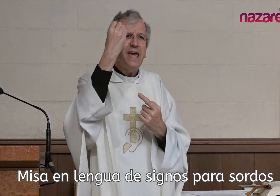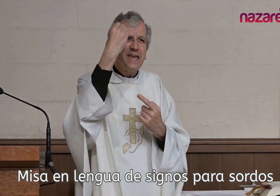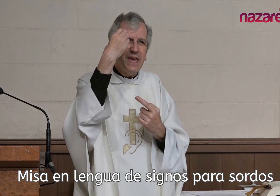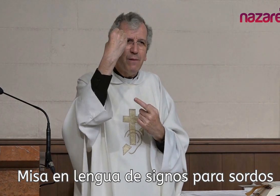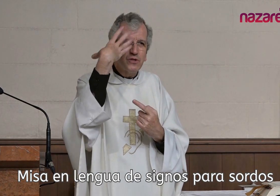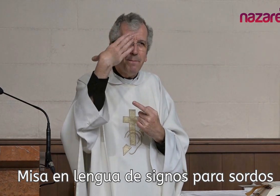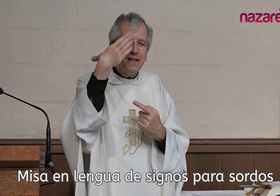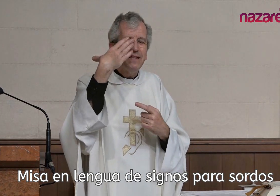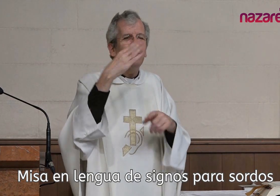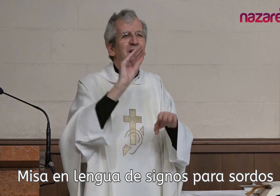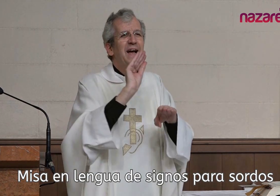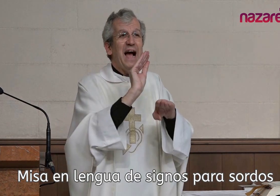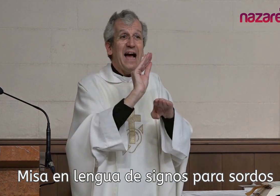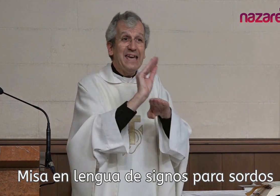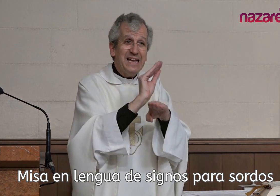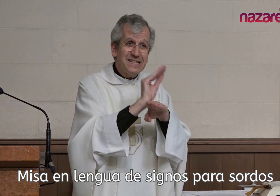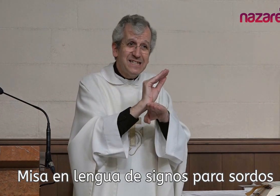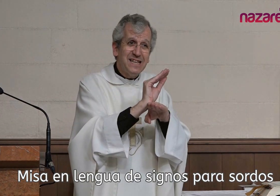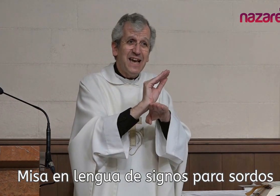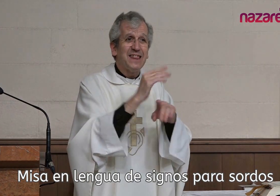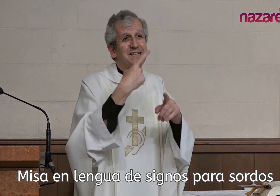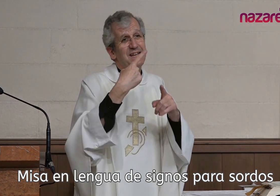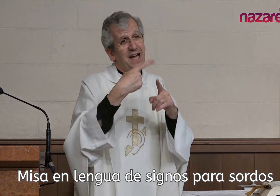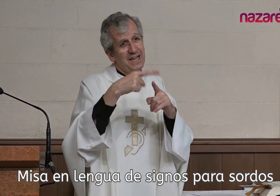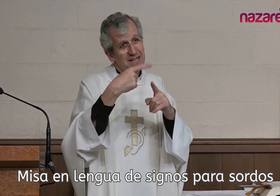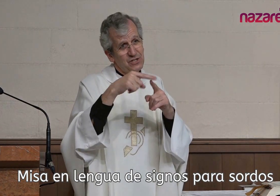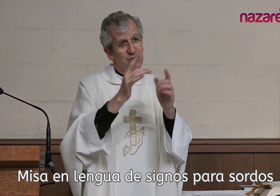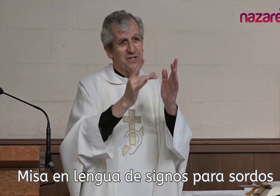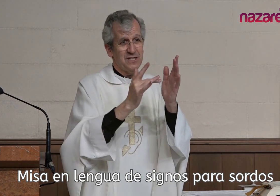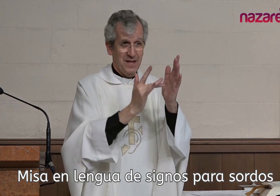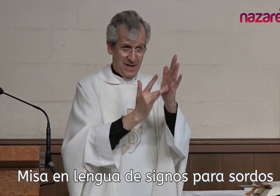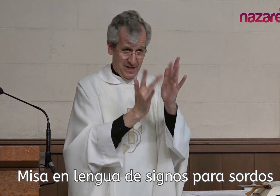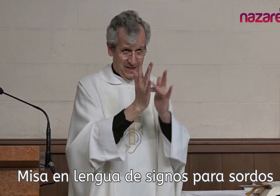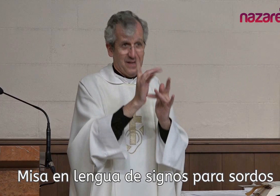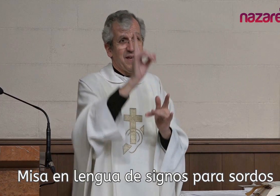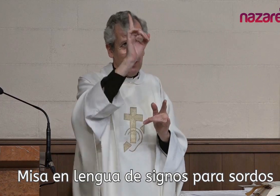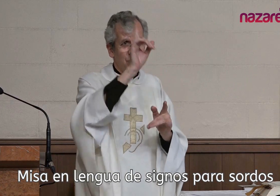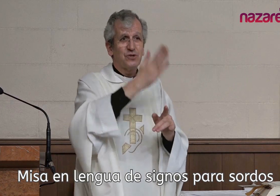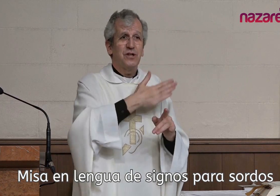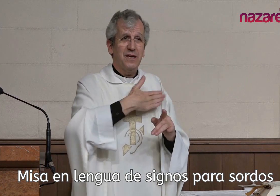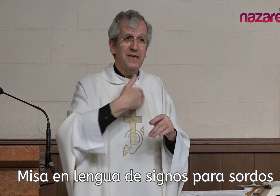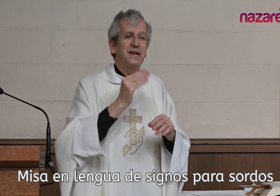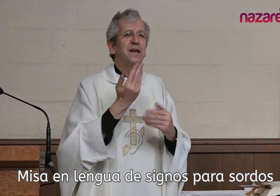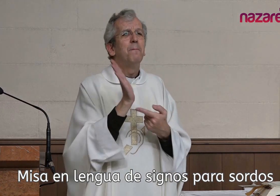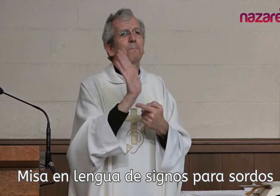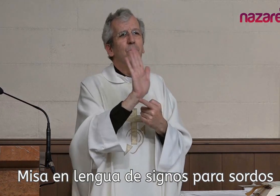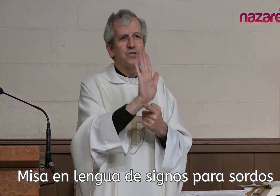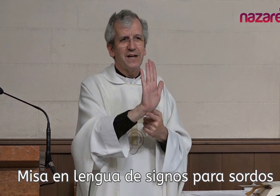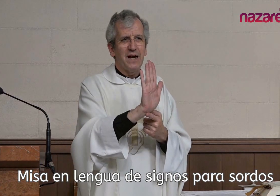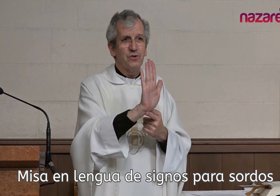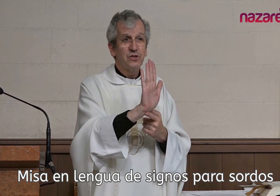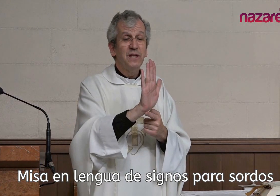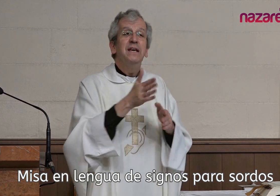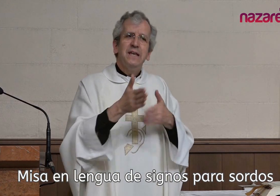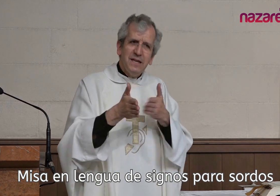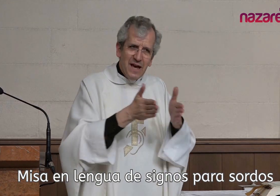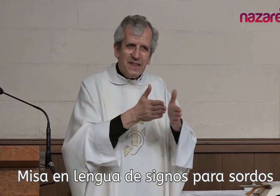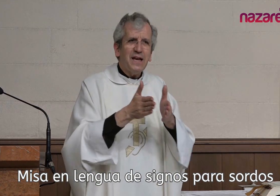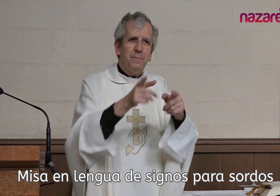en que hayamos aprendido aquellas enseñanzas, aquellas cosas que Dios quiere mostrarnos. Y hace